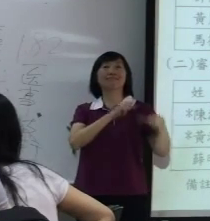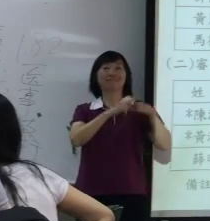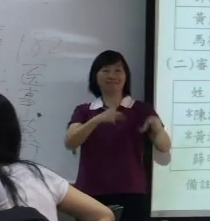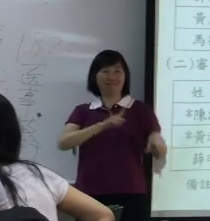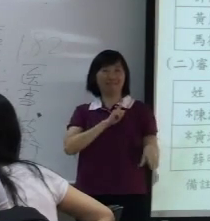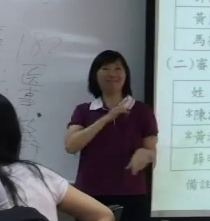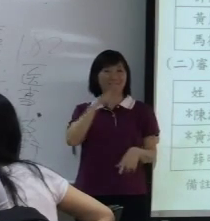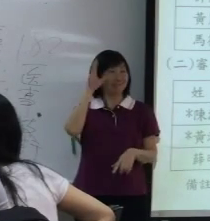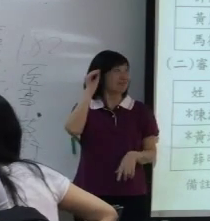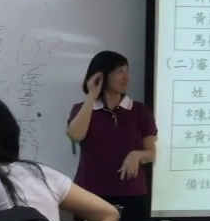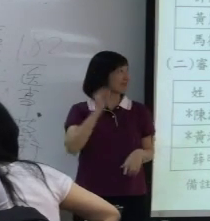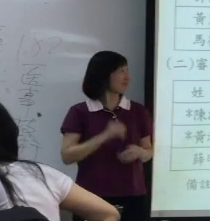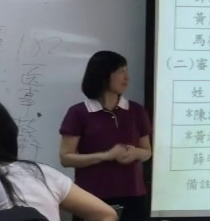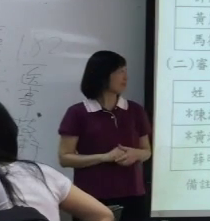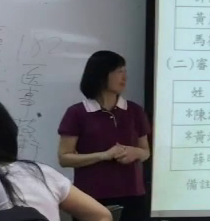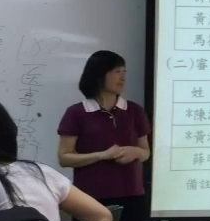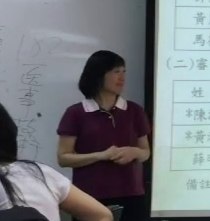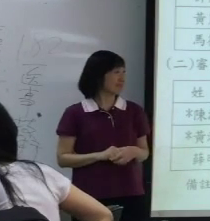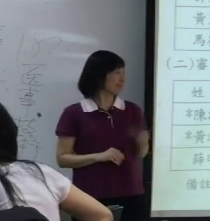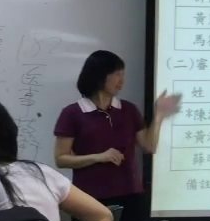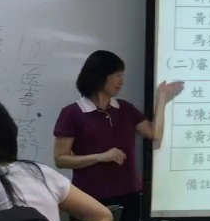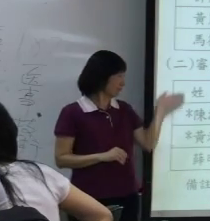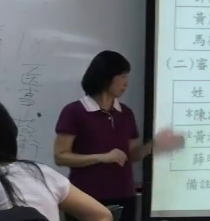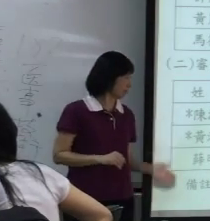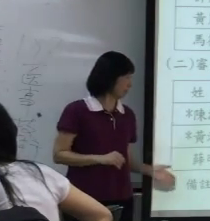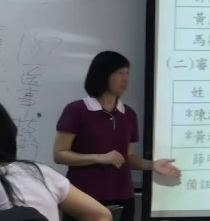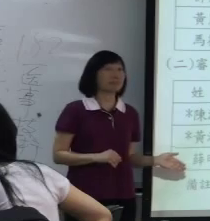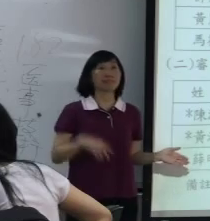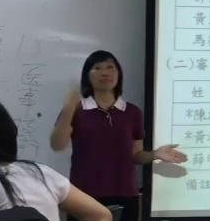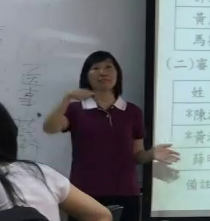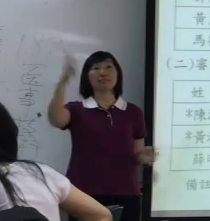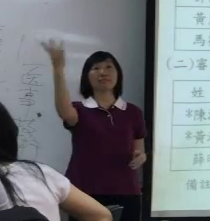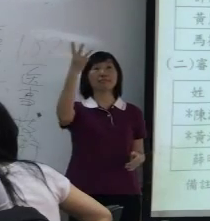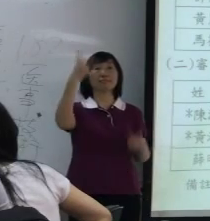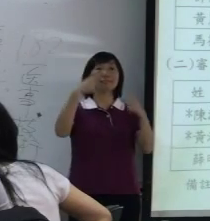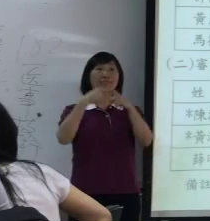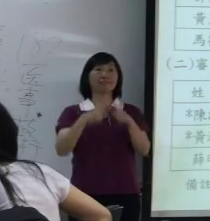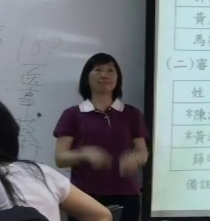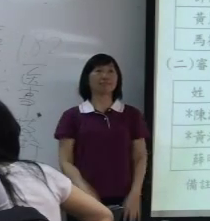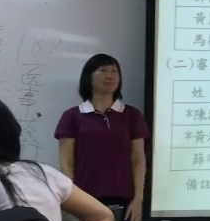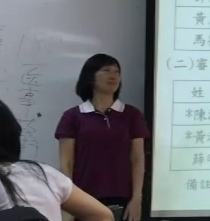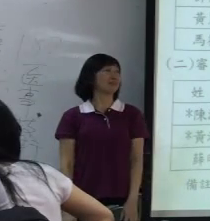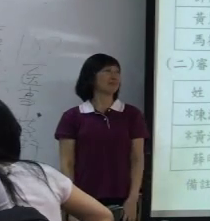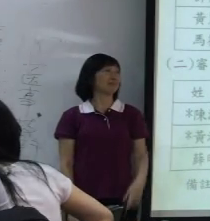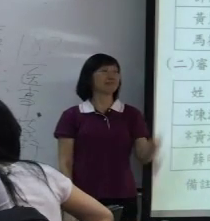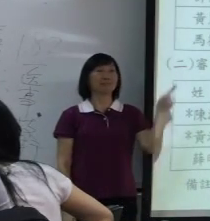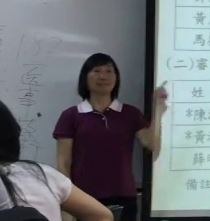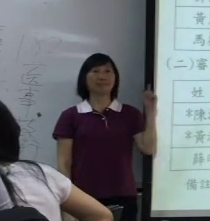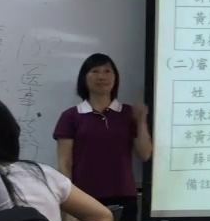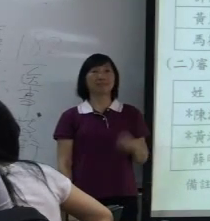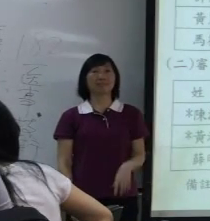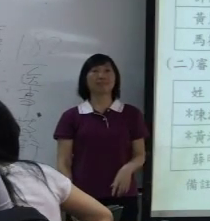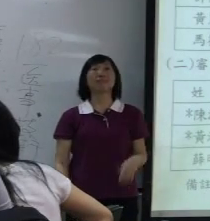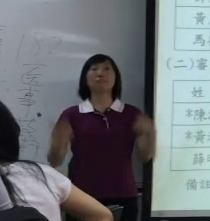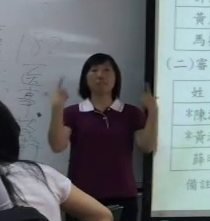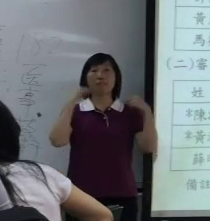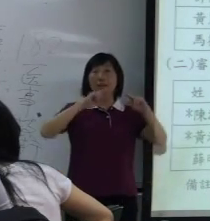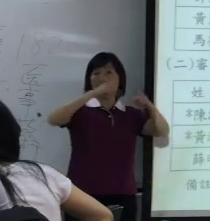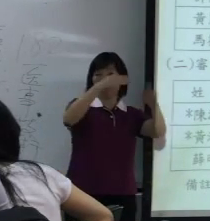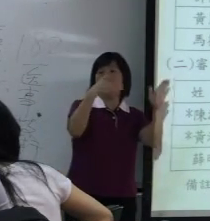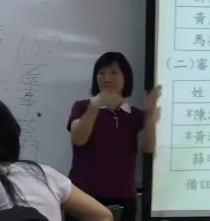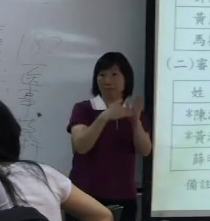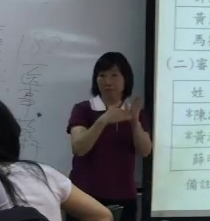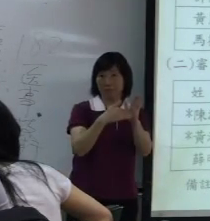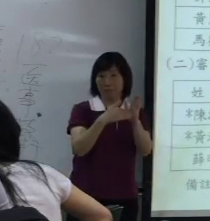哦、好，下面呢还有三位啦，是我们修订完这